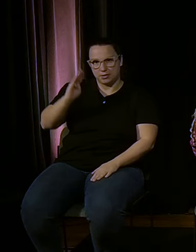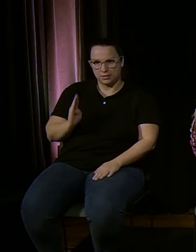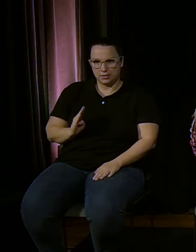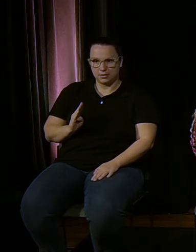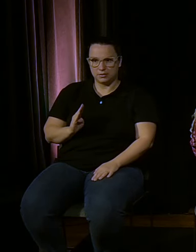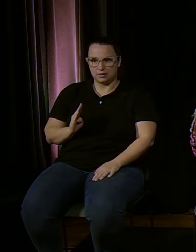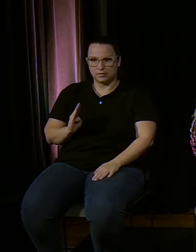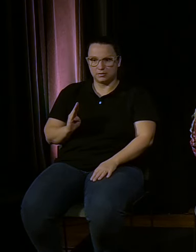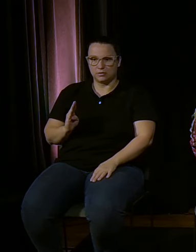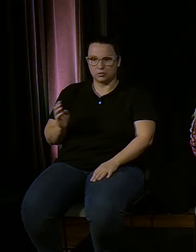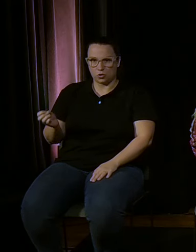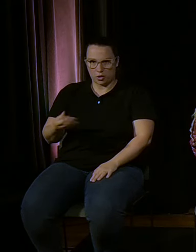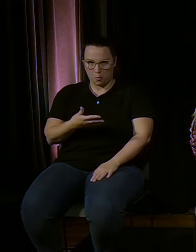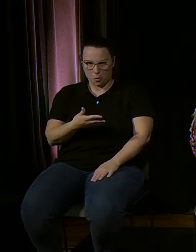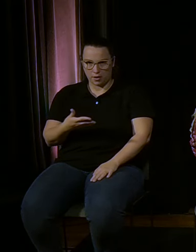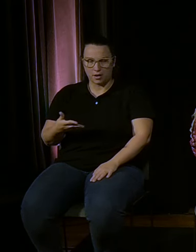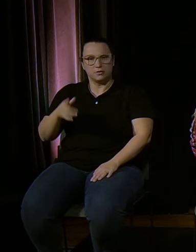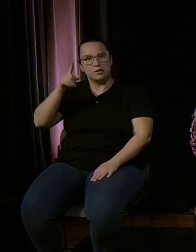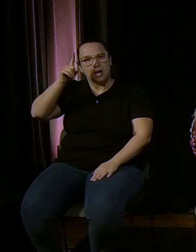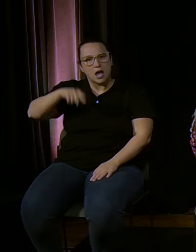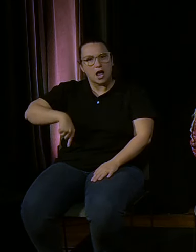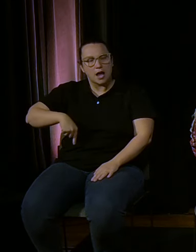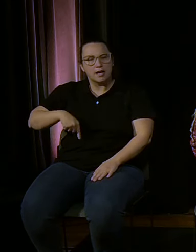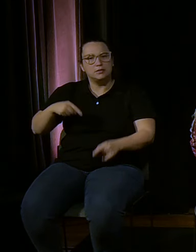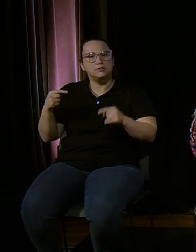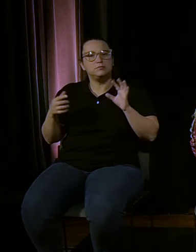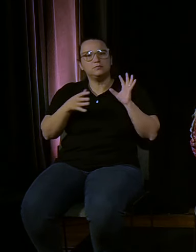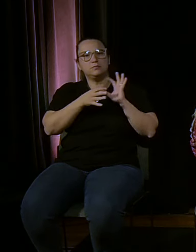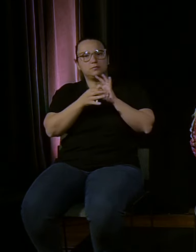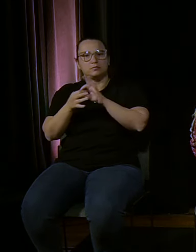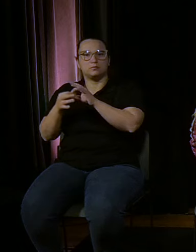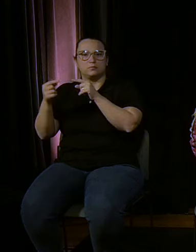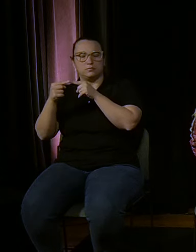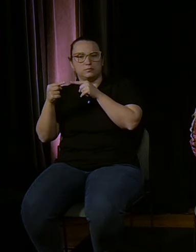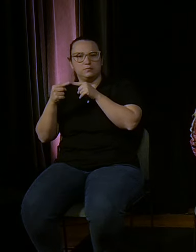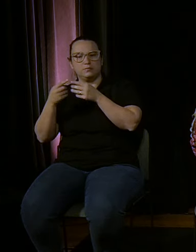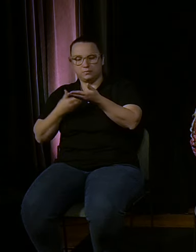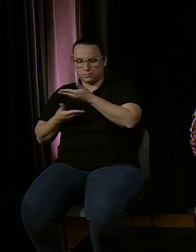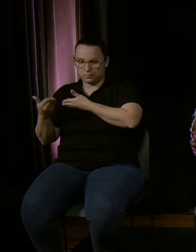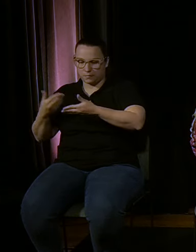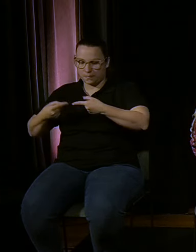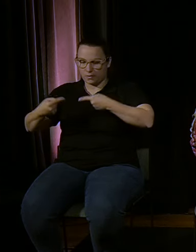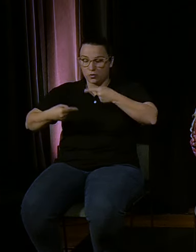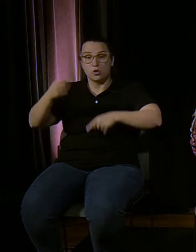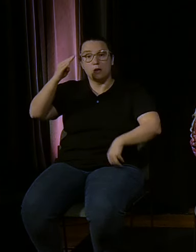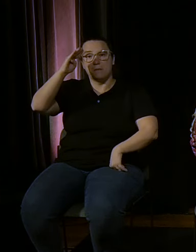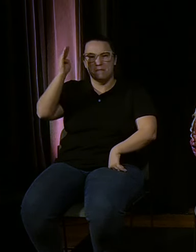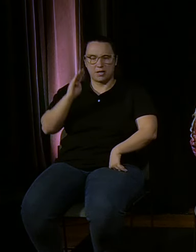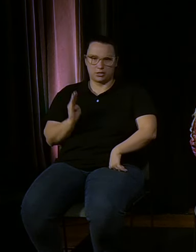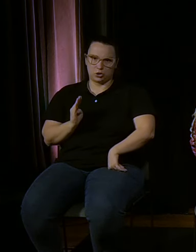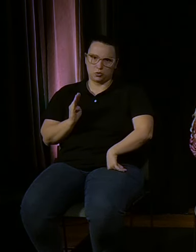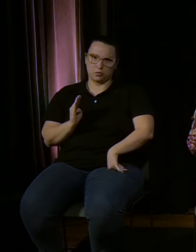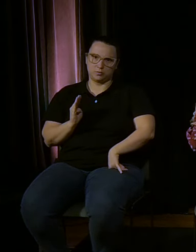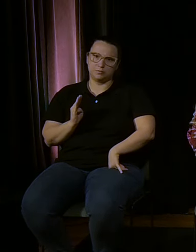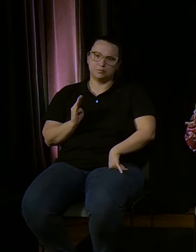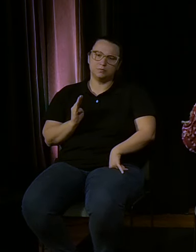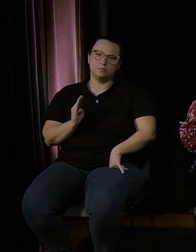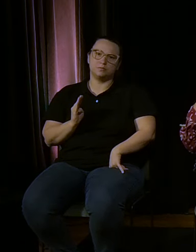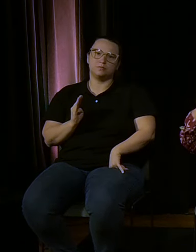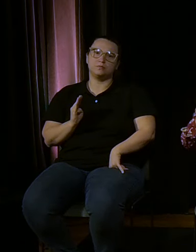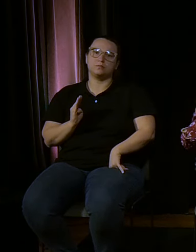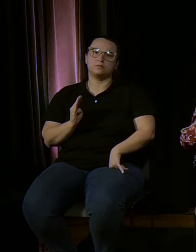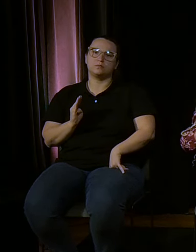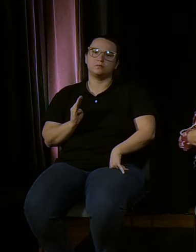é essas relações interligadas com uma discussão de Brasil e com uma discussão